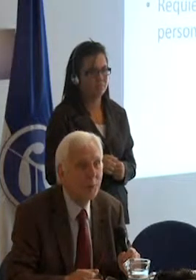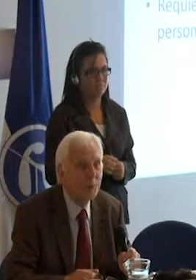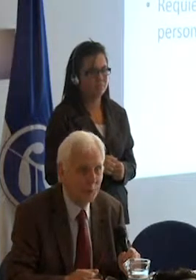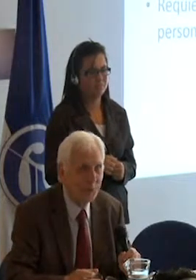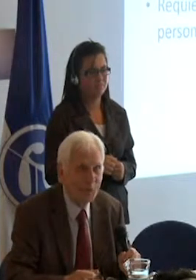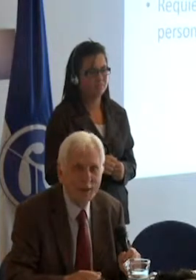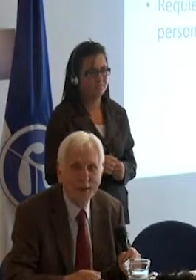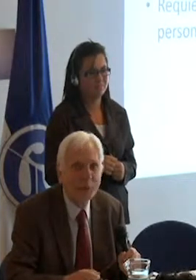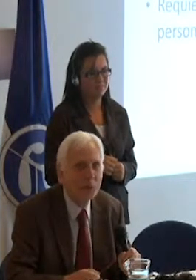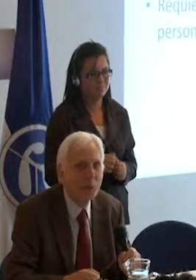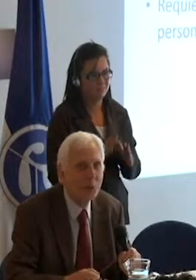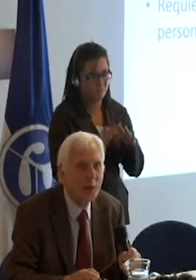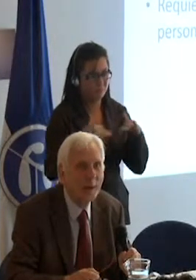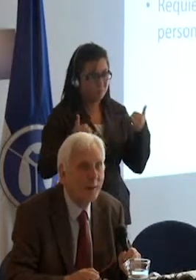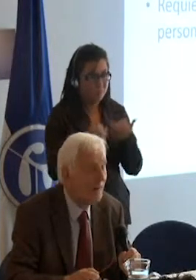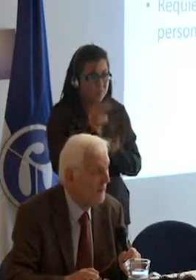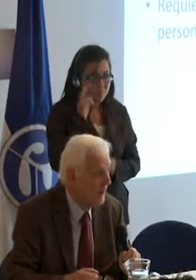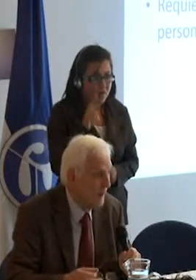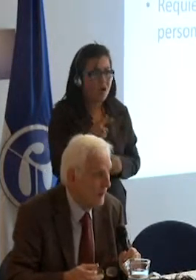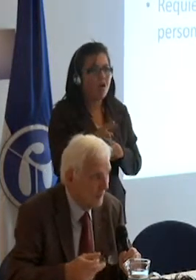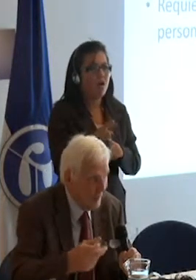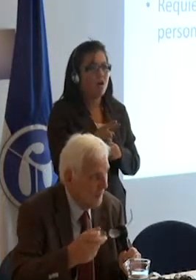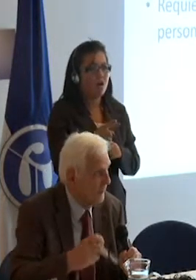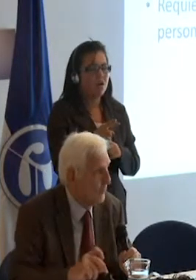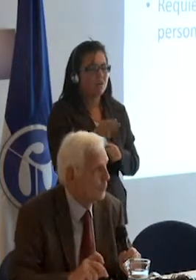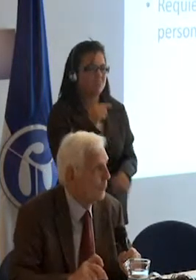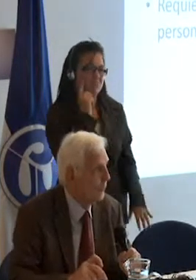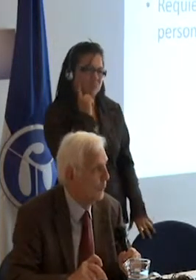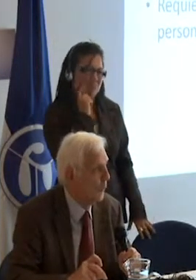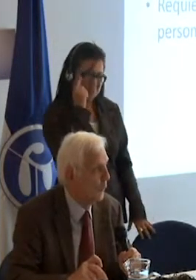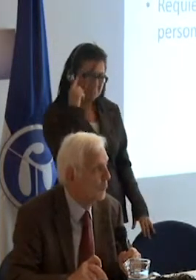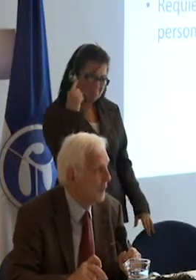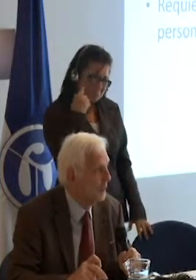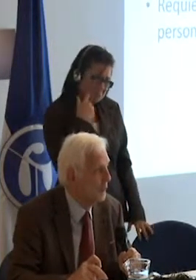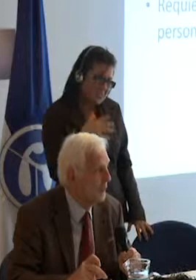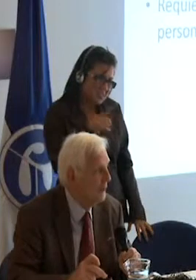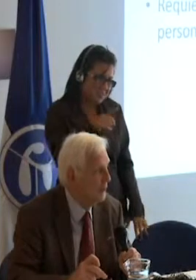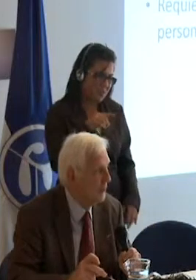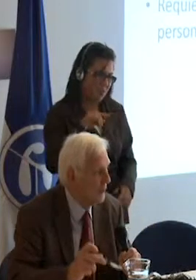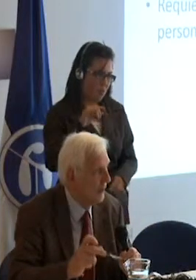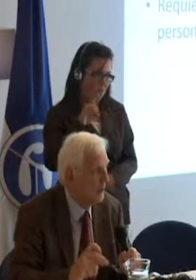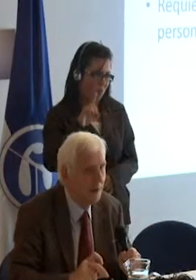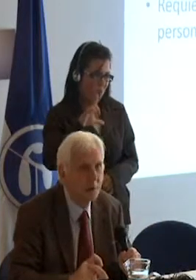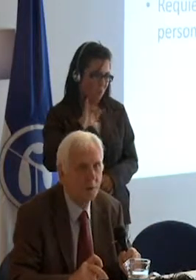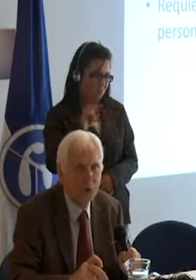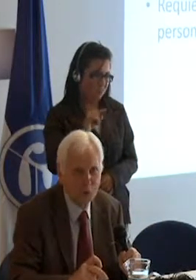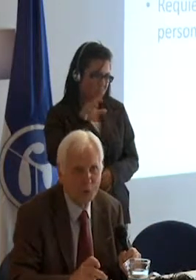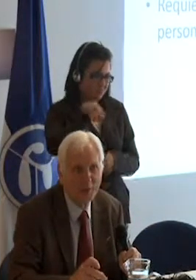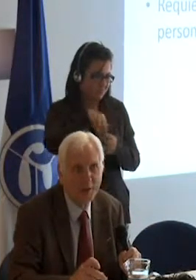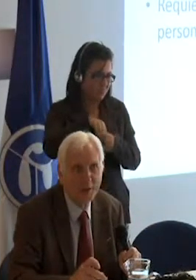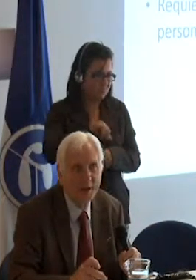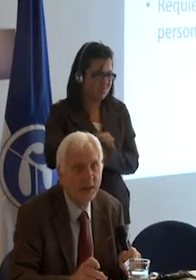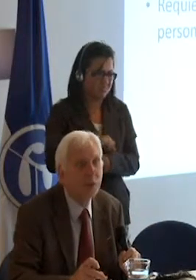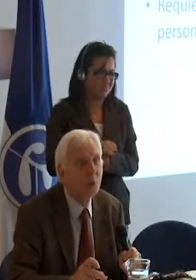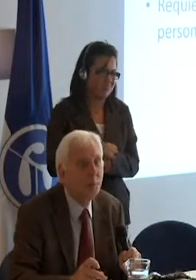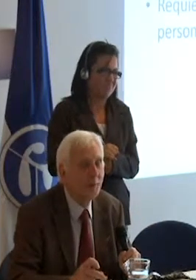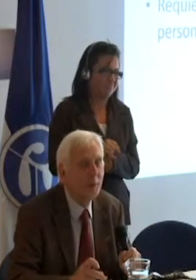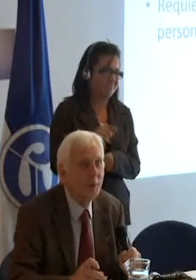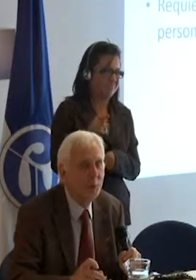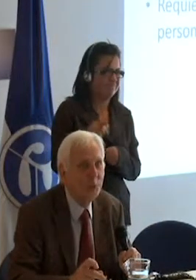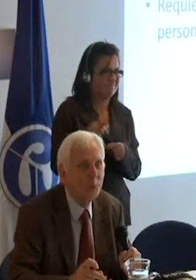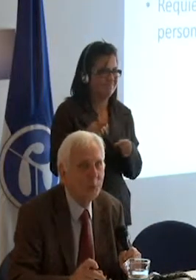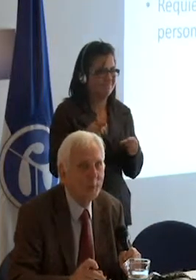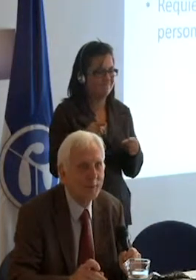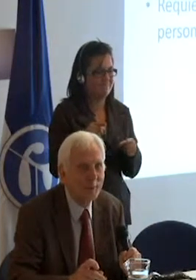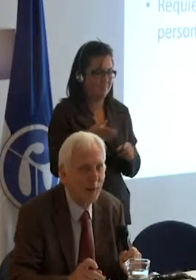nos preguntamos si la creación de estas unidades de inclusión en los establecimientos, partiendo de